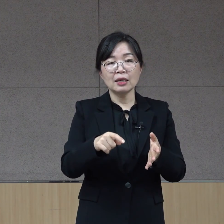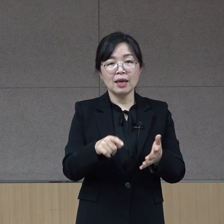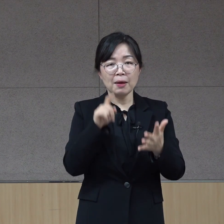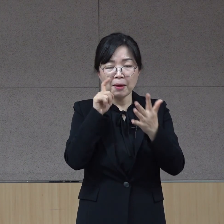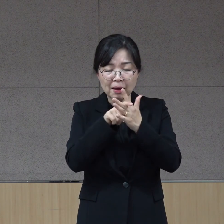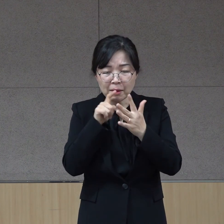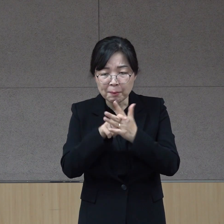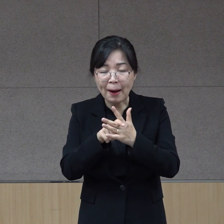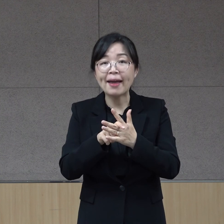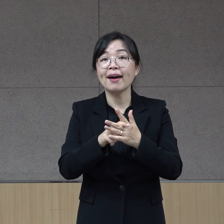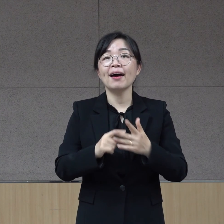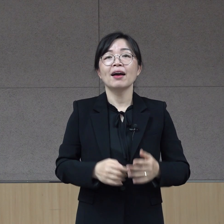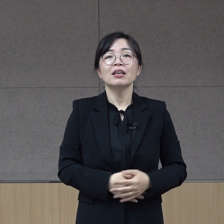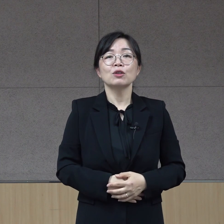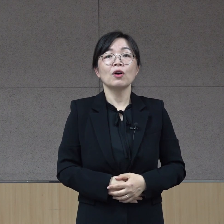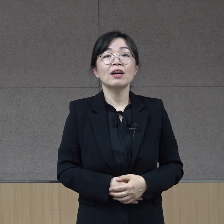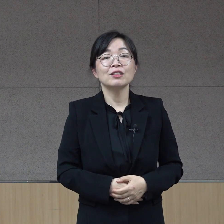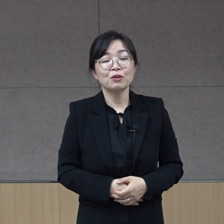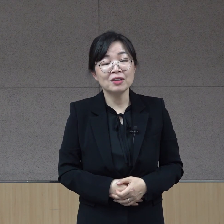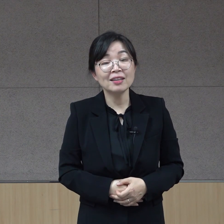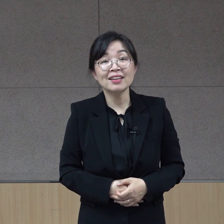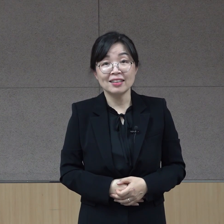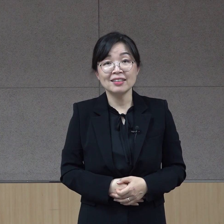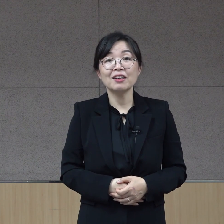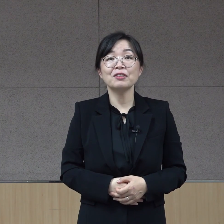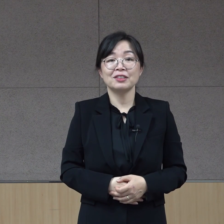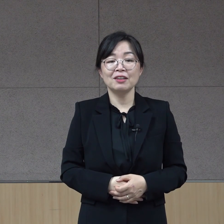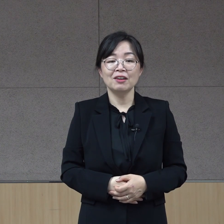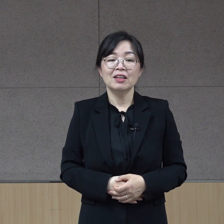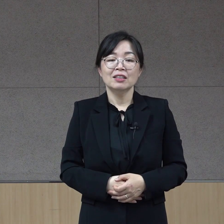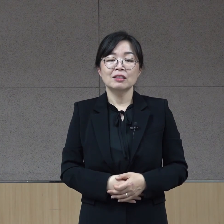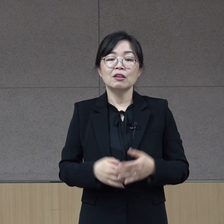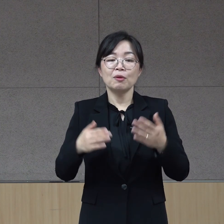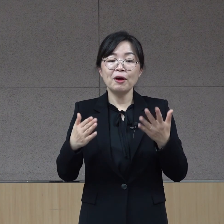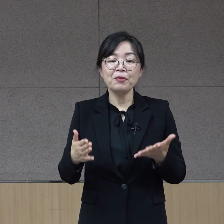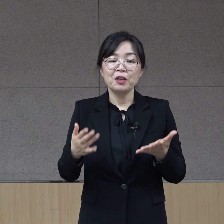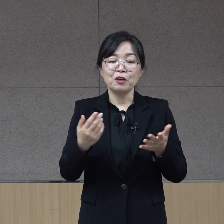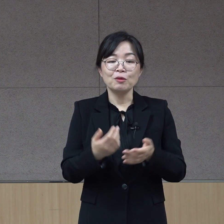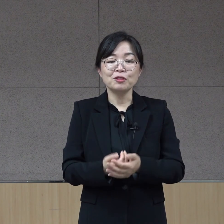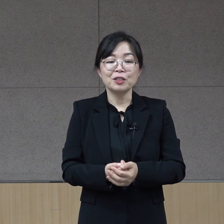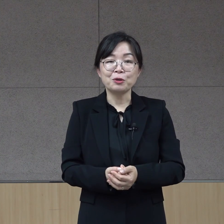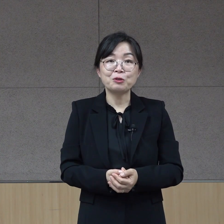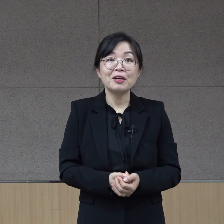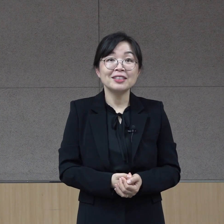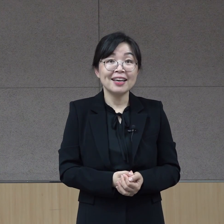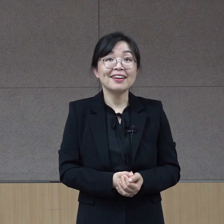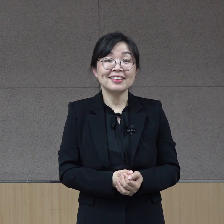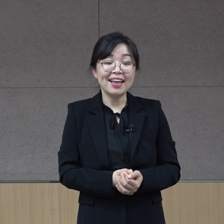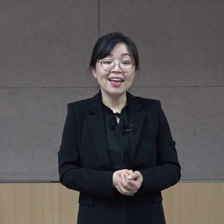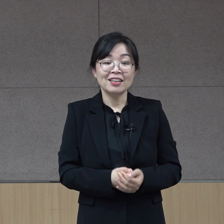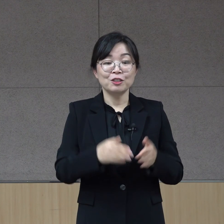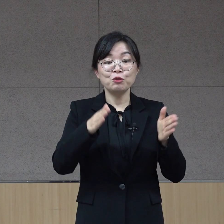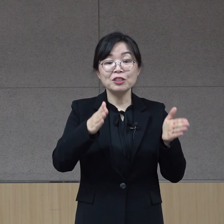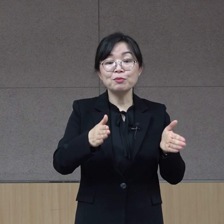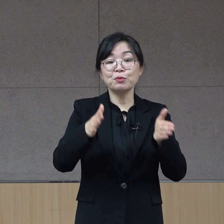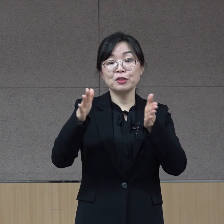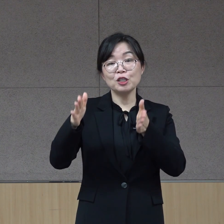이렇게 봐야 정확한 전달이 가능하거든요. 그러려면 여러분들도 수어를 사용할 때 그 휴지 부분을